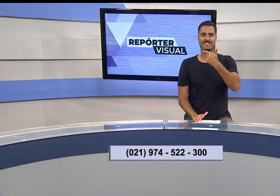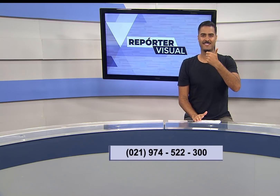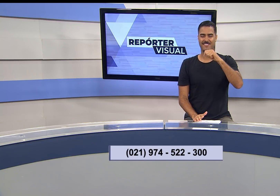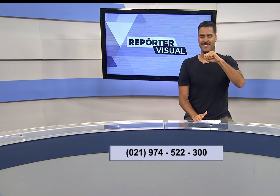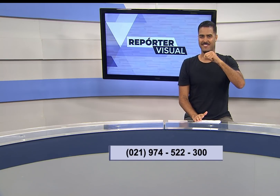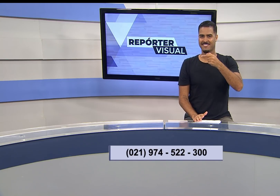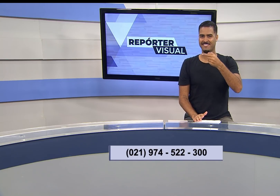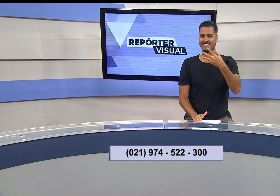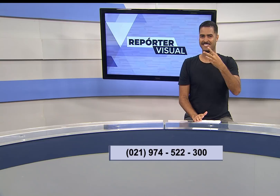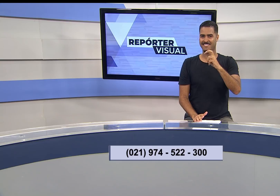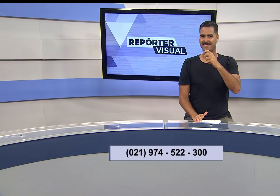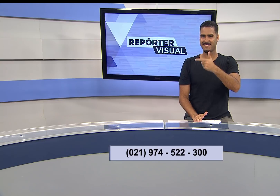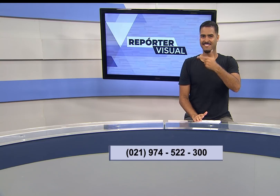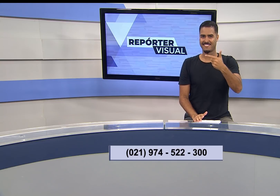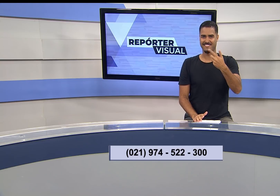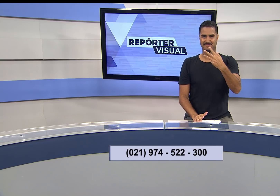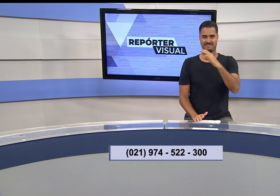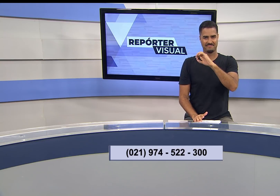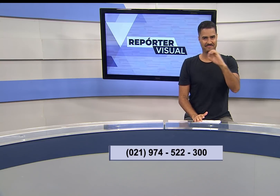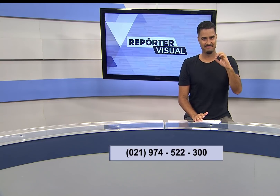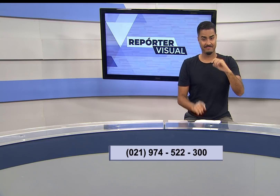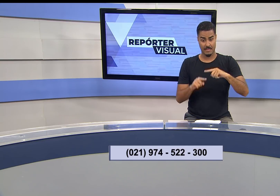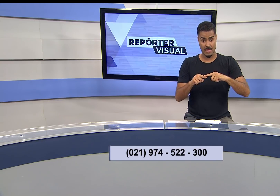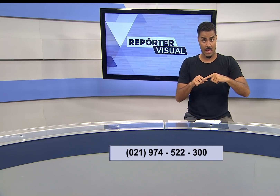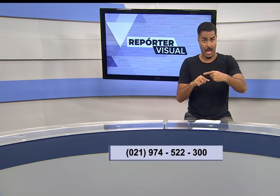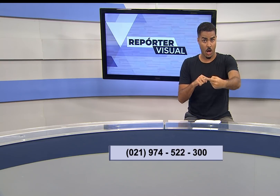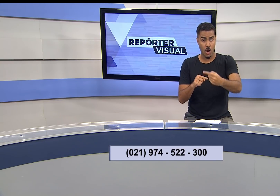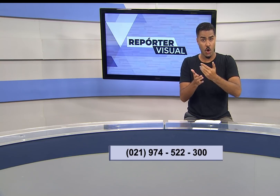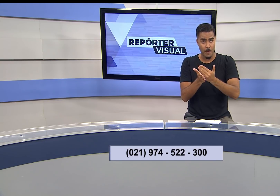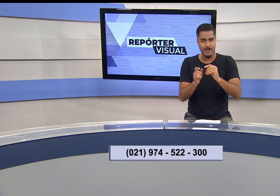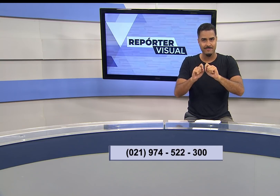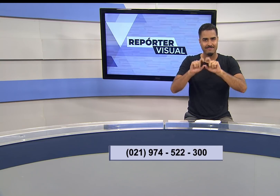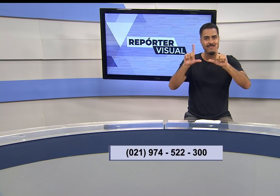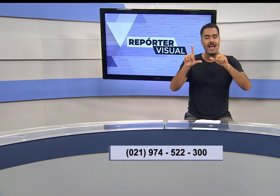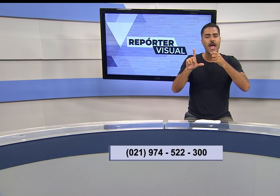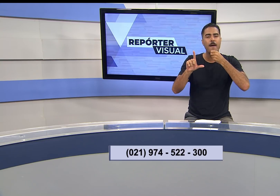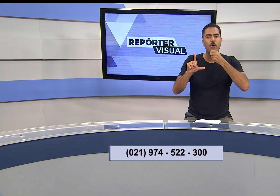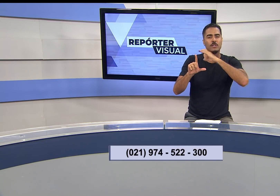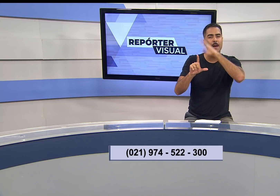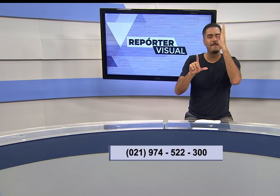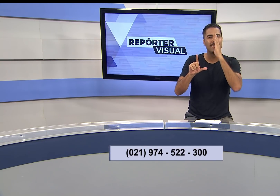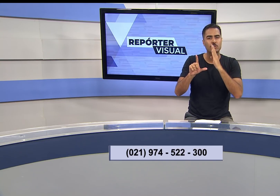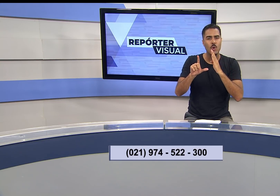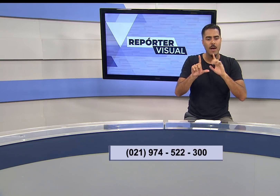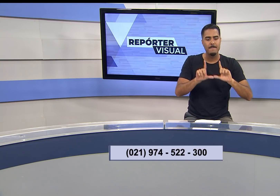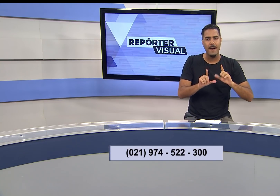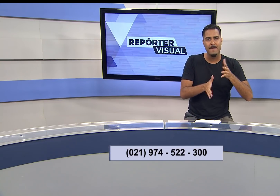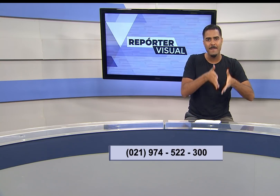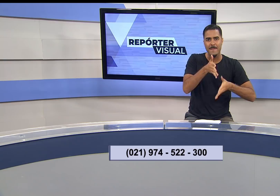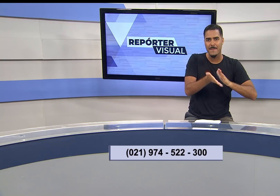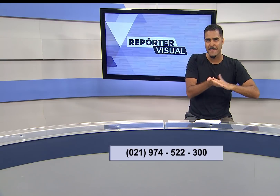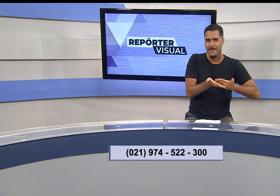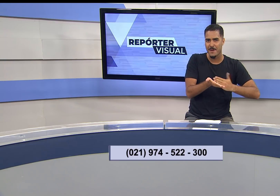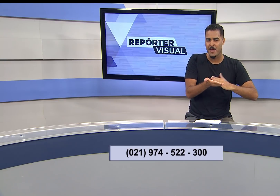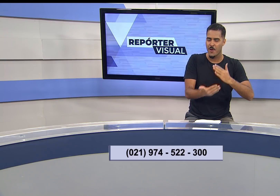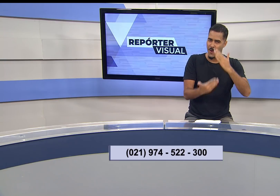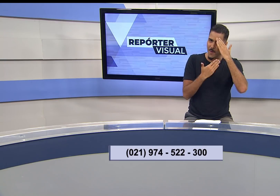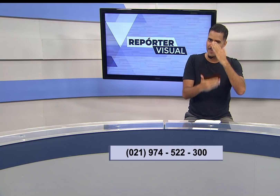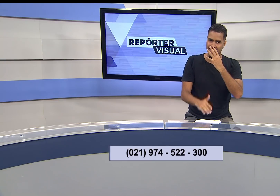021 974 522 300. Fique agora com o Repórter Brasil e com tradução em Libras.